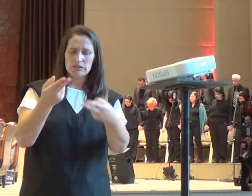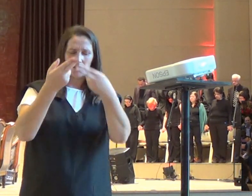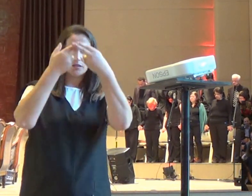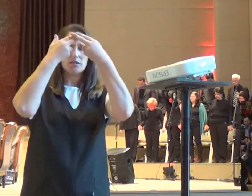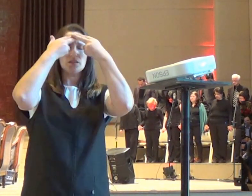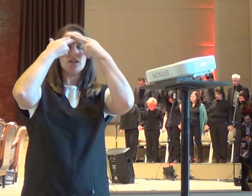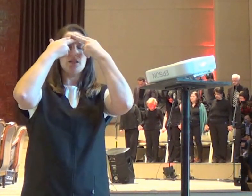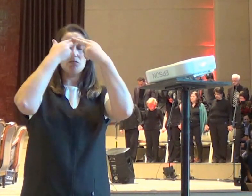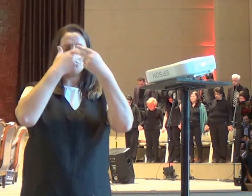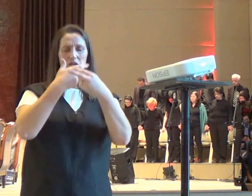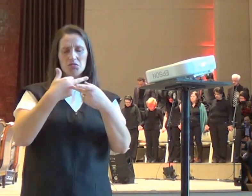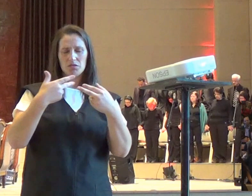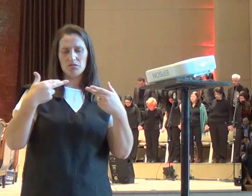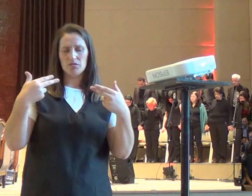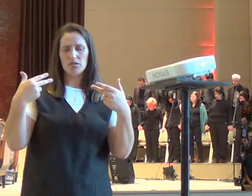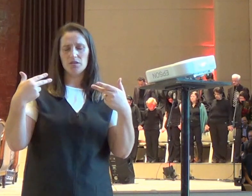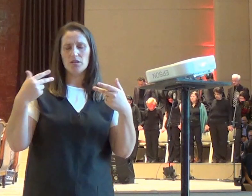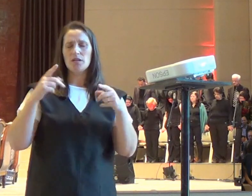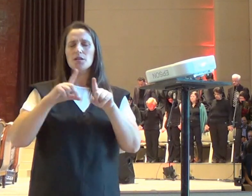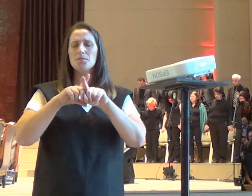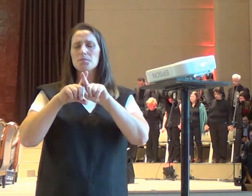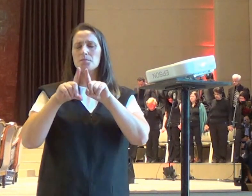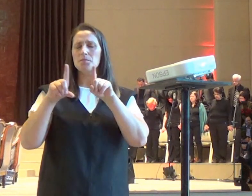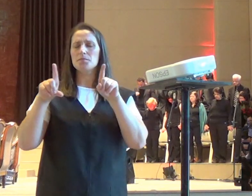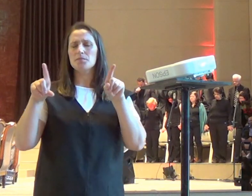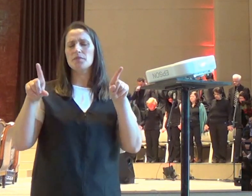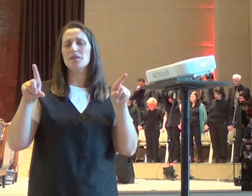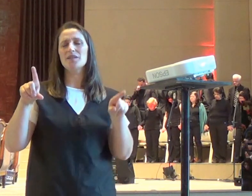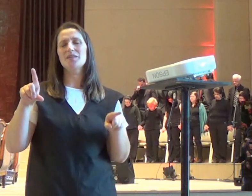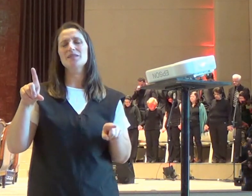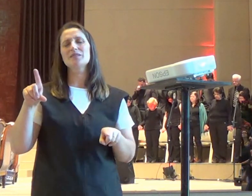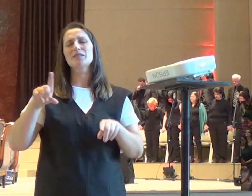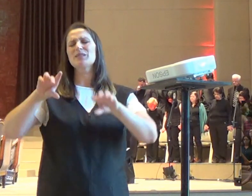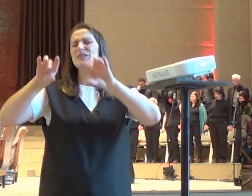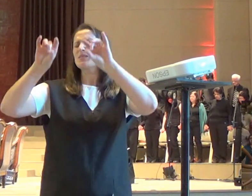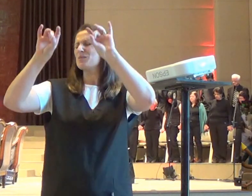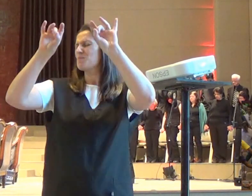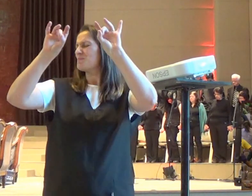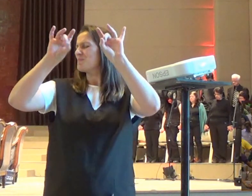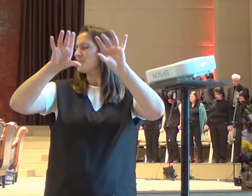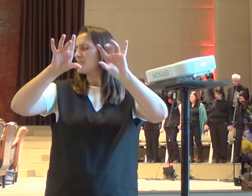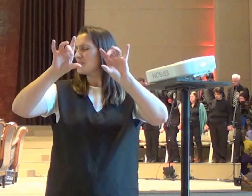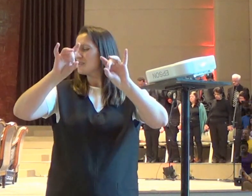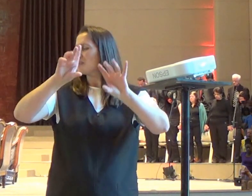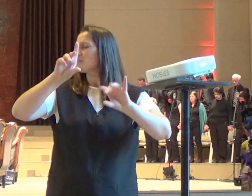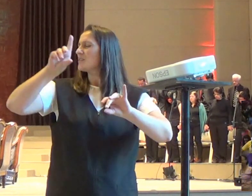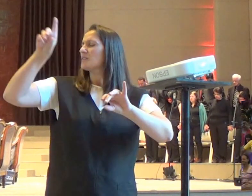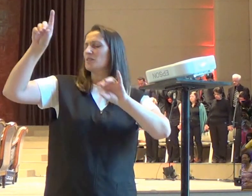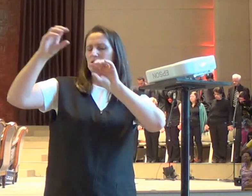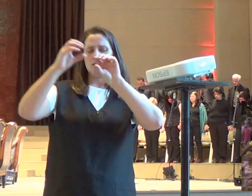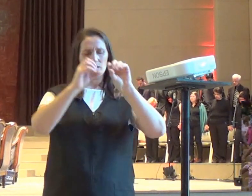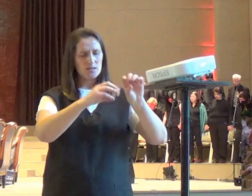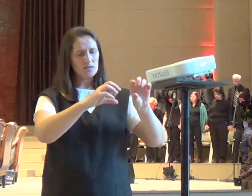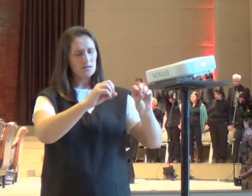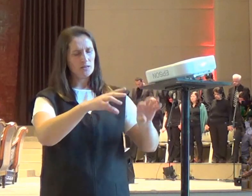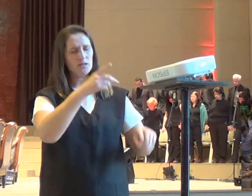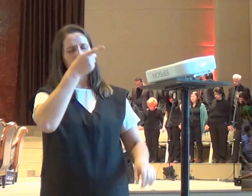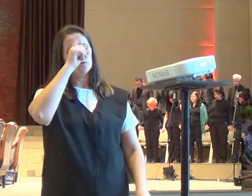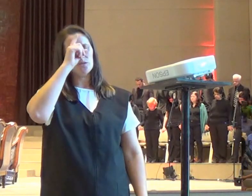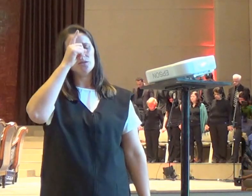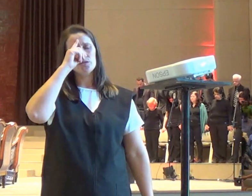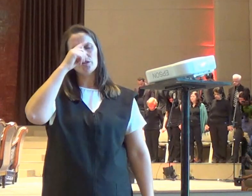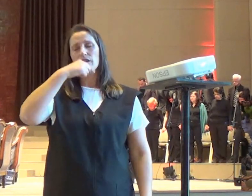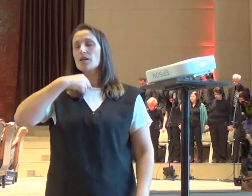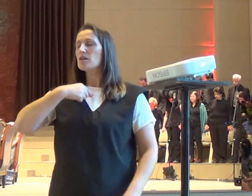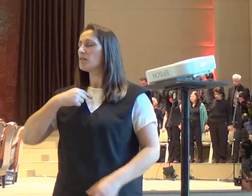de coisas mas joias preciosas que o senhor está moldando a cada dia eu te